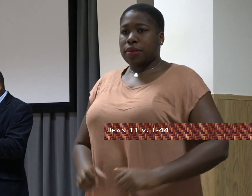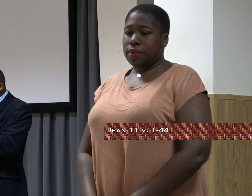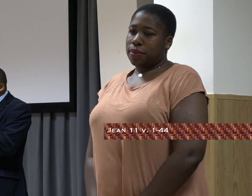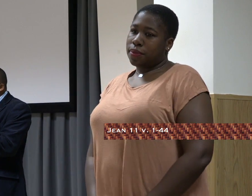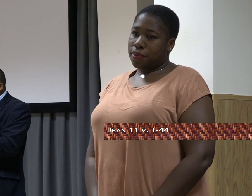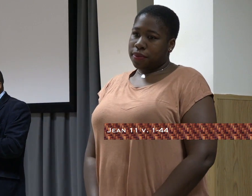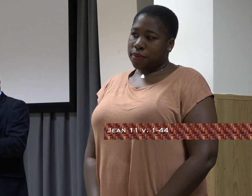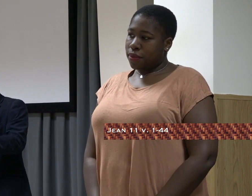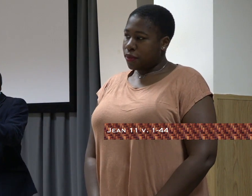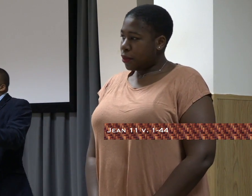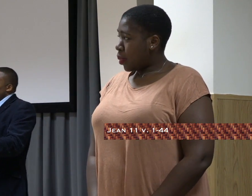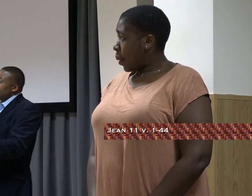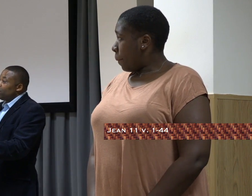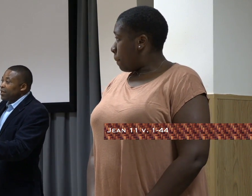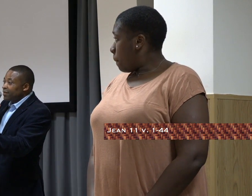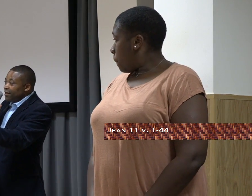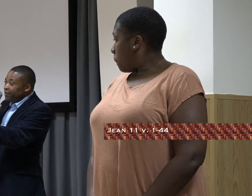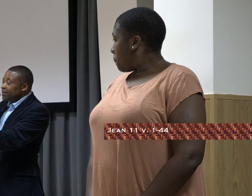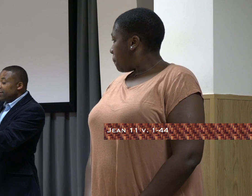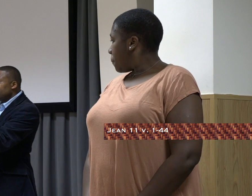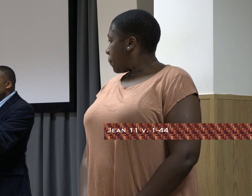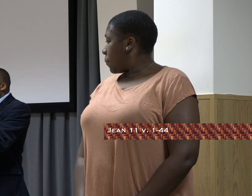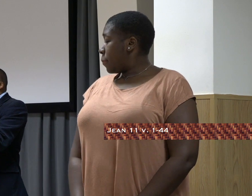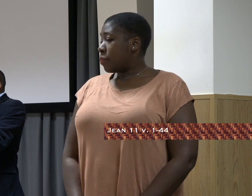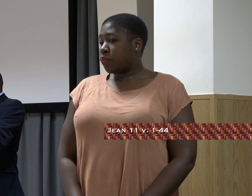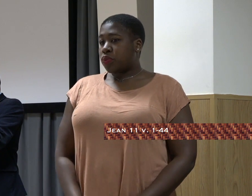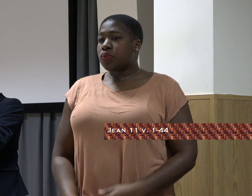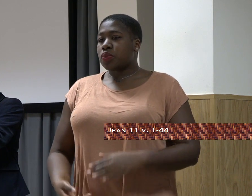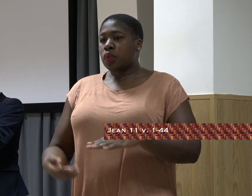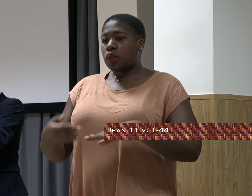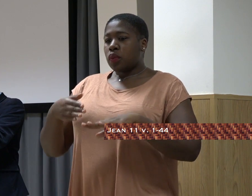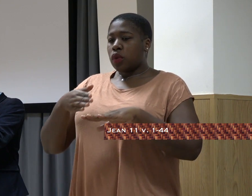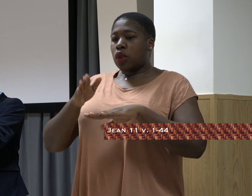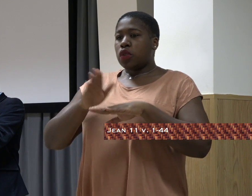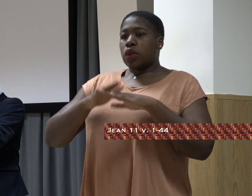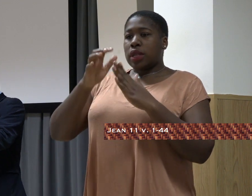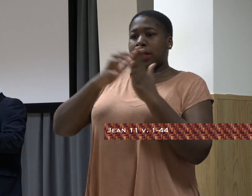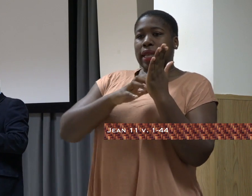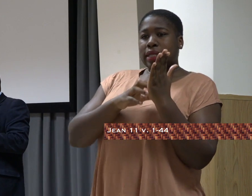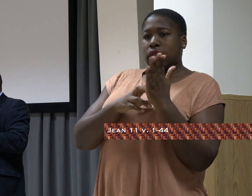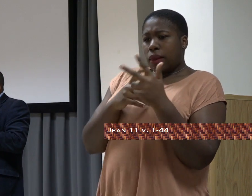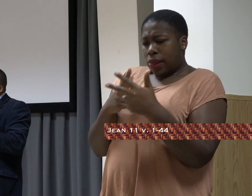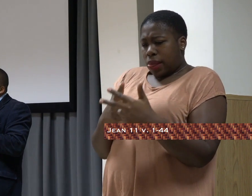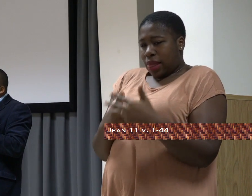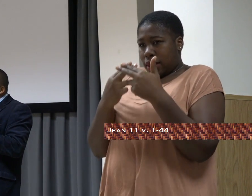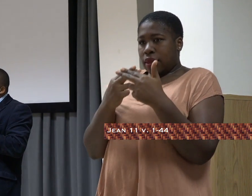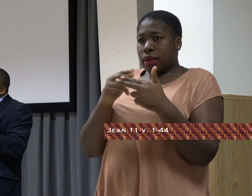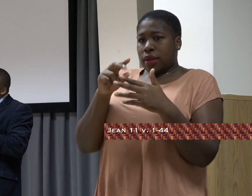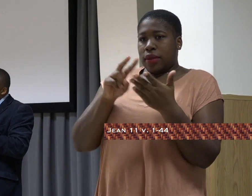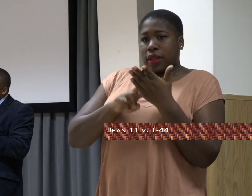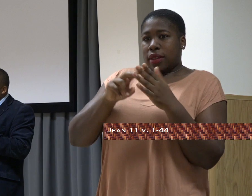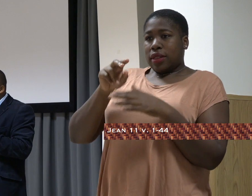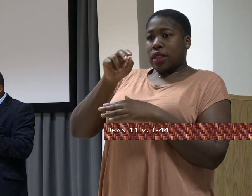En fait, nous aurions pu nous contenter de lire les versets 39 et 44, puisque mon message ce matin